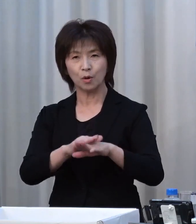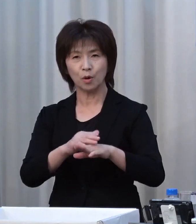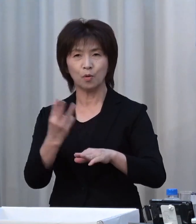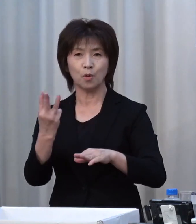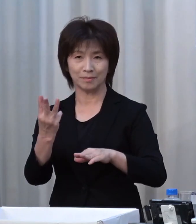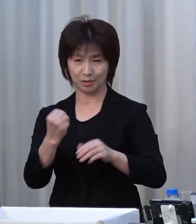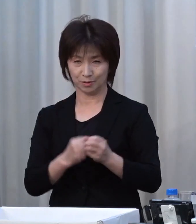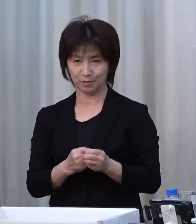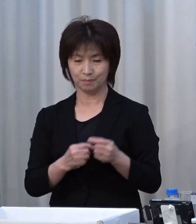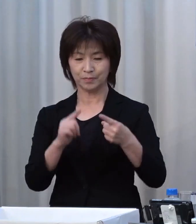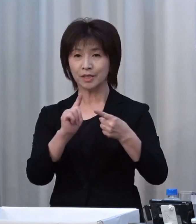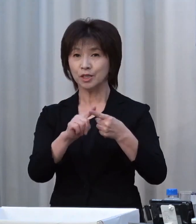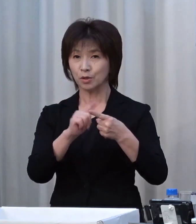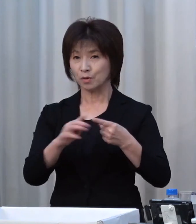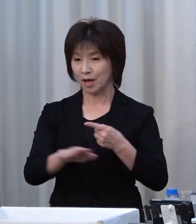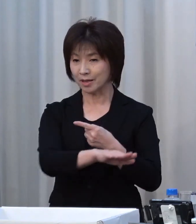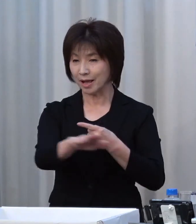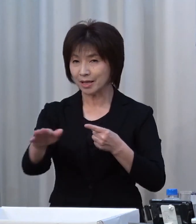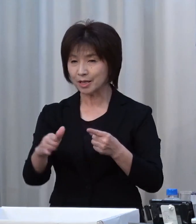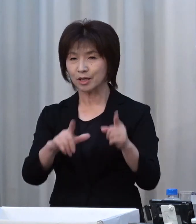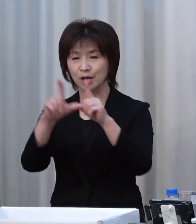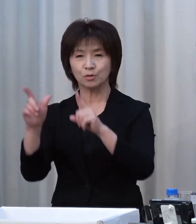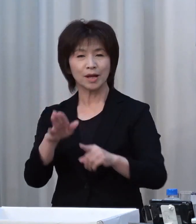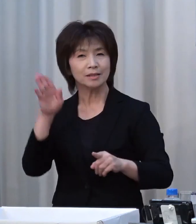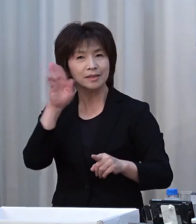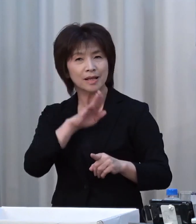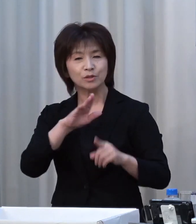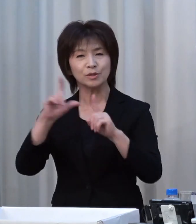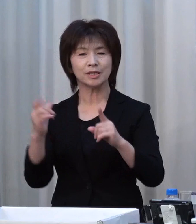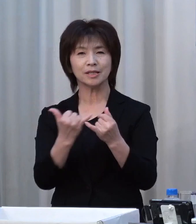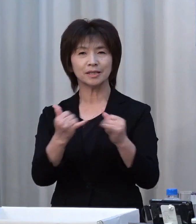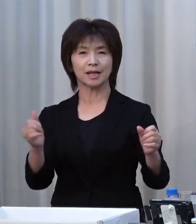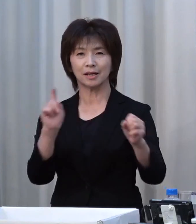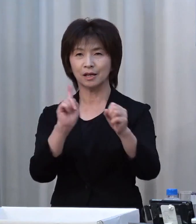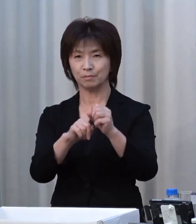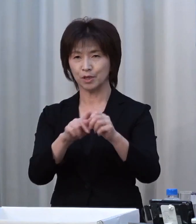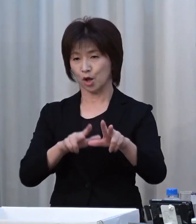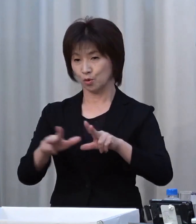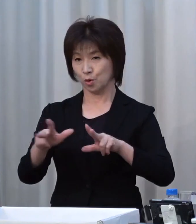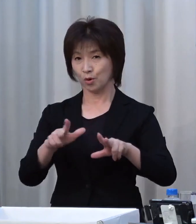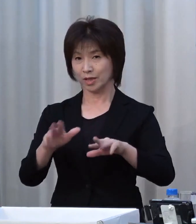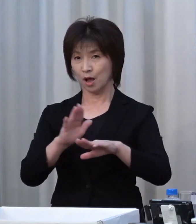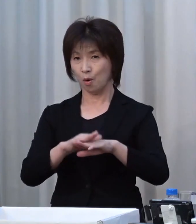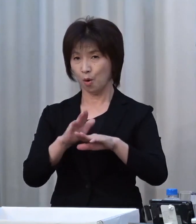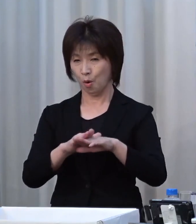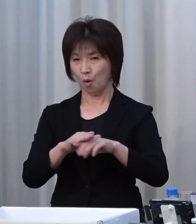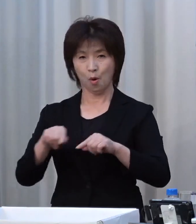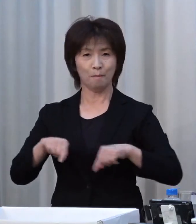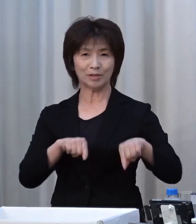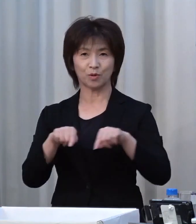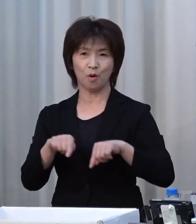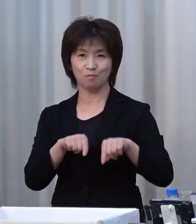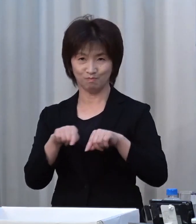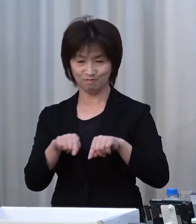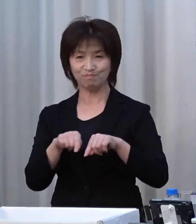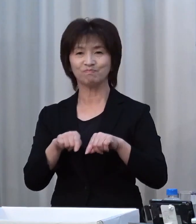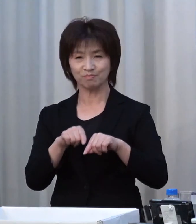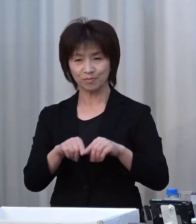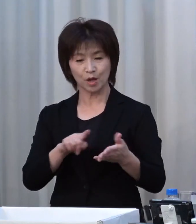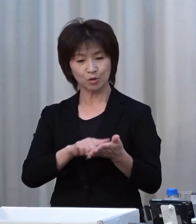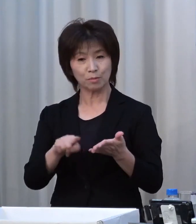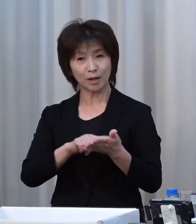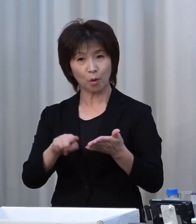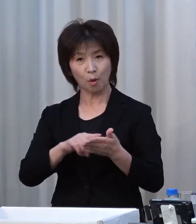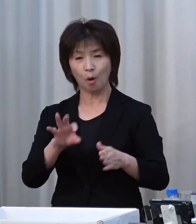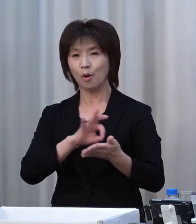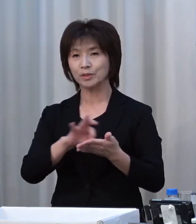。1つ目はあらゆる人が暮らしやすい社会を目指し、行政手続きのオンライン化やスマートフォン等を活